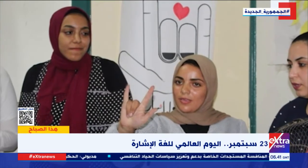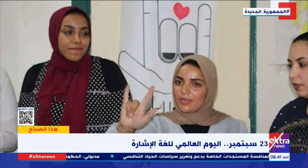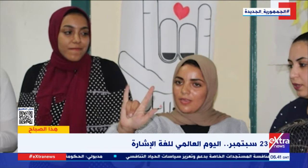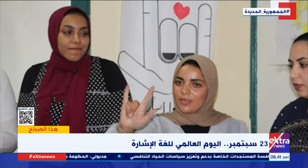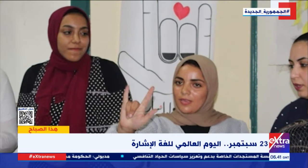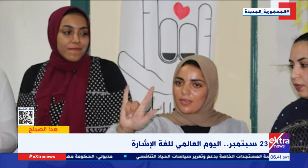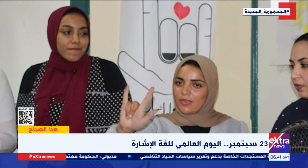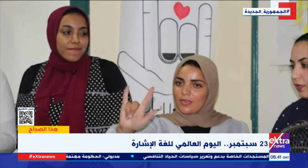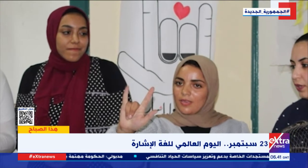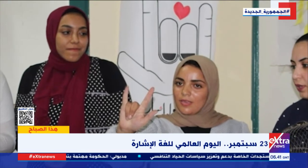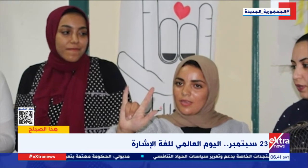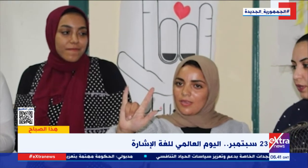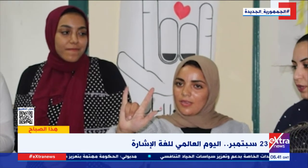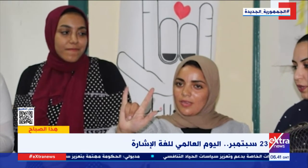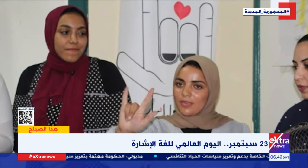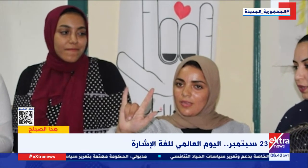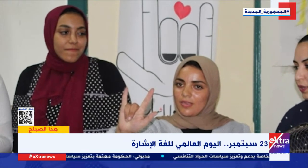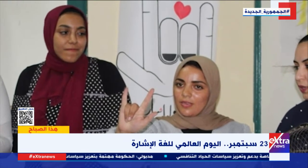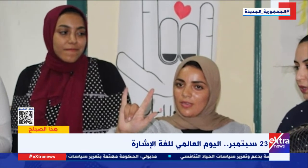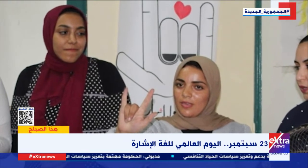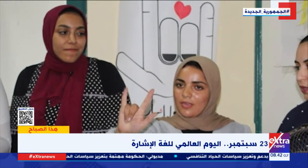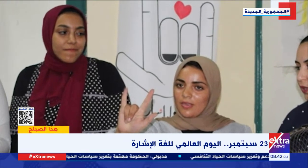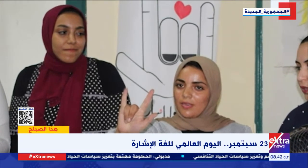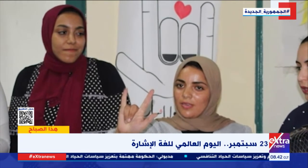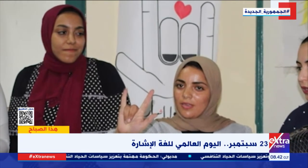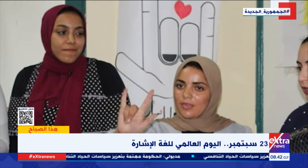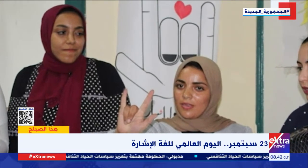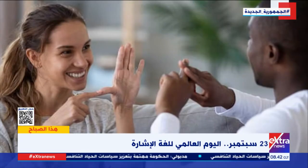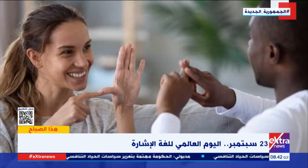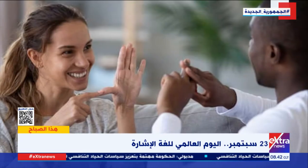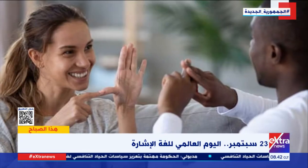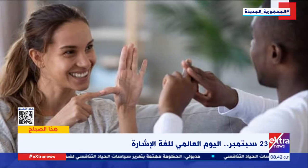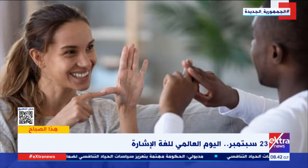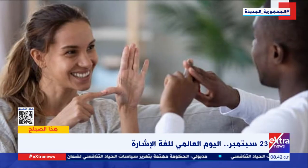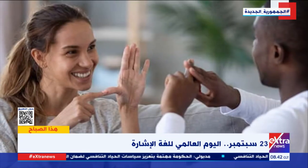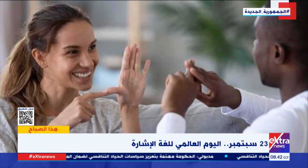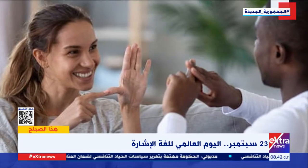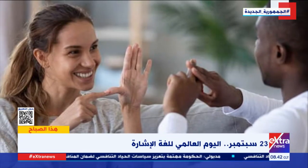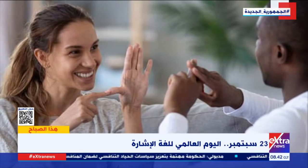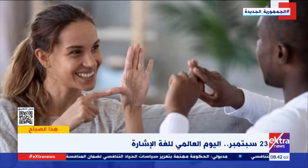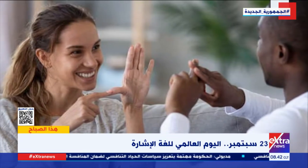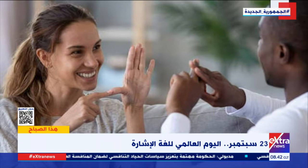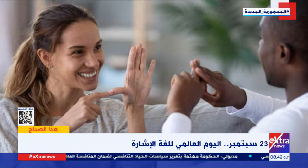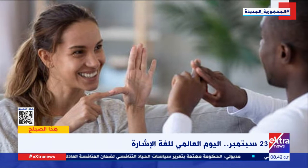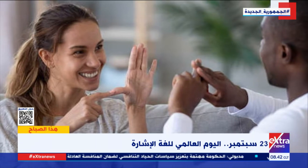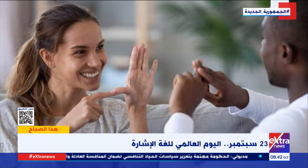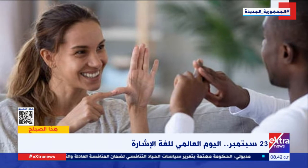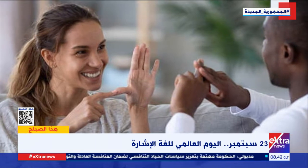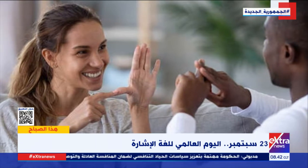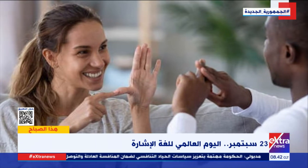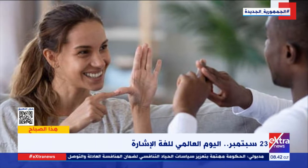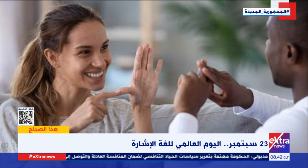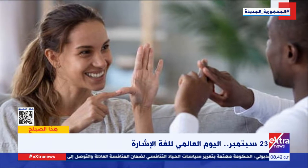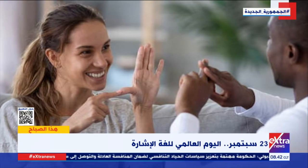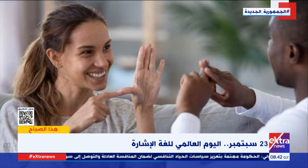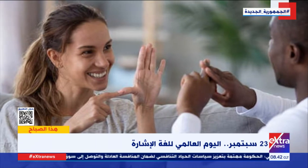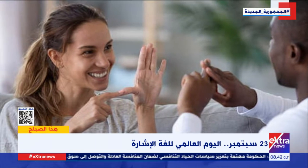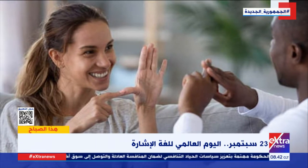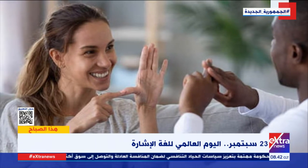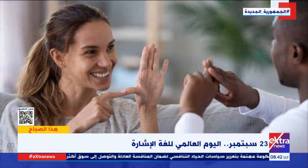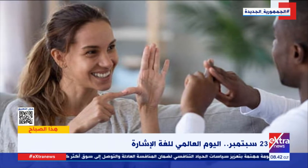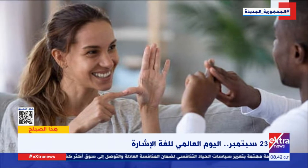بلغه الشفاه مع لغه الايد، ما ينفعش اعتمد على لغه الايد بس. هما بيقروا لغه الشفايف حلو جدا، ولما اجي اتكلم